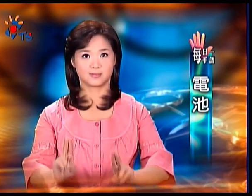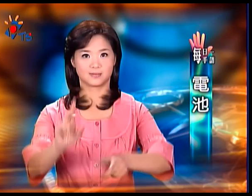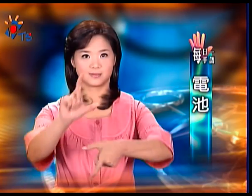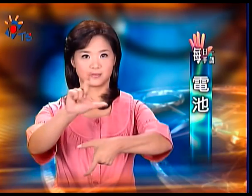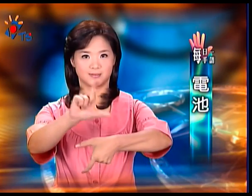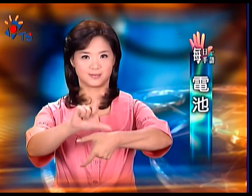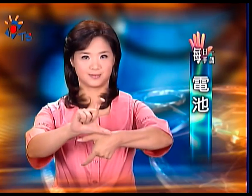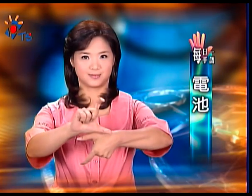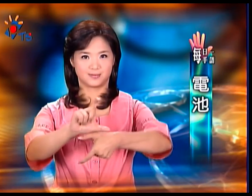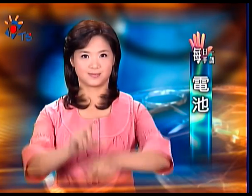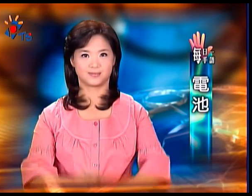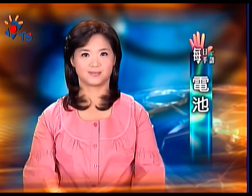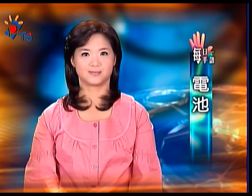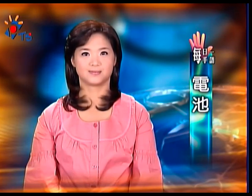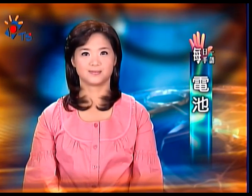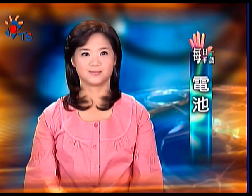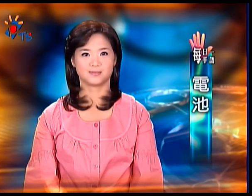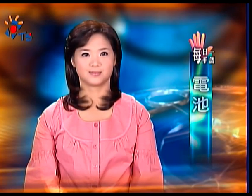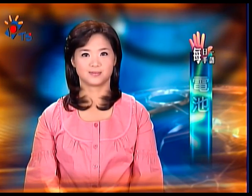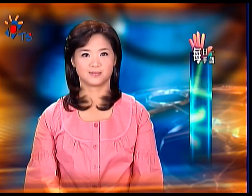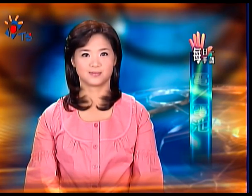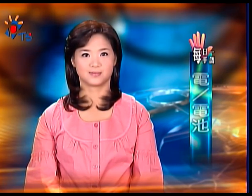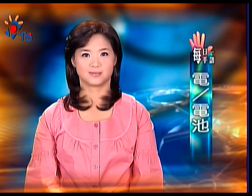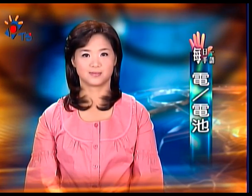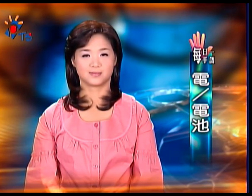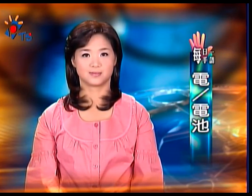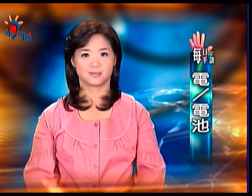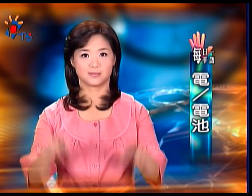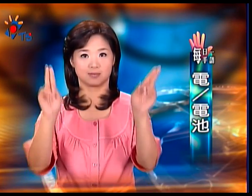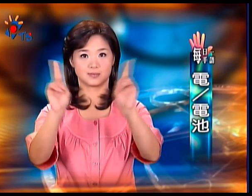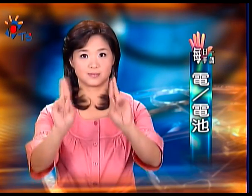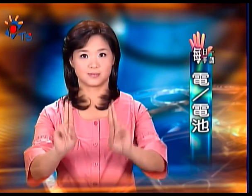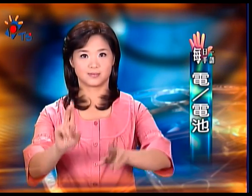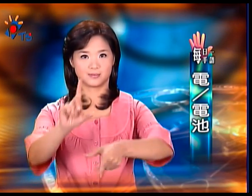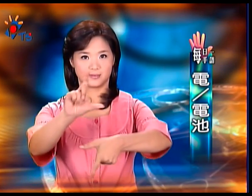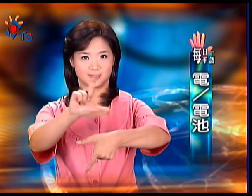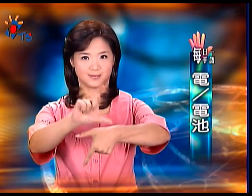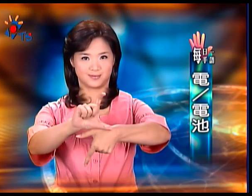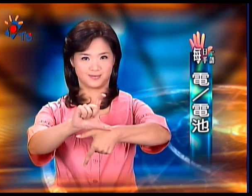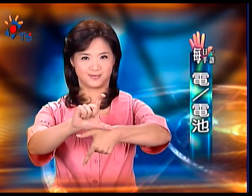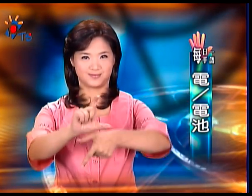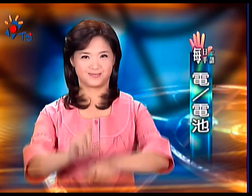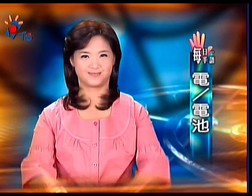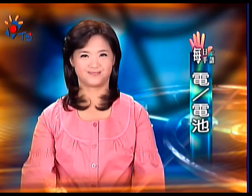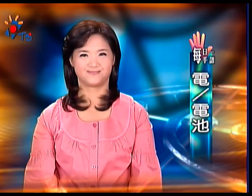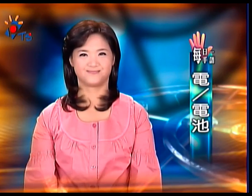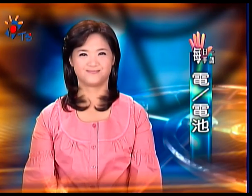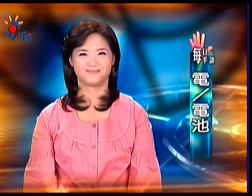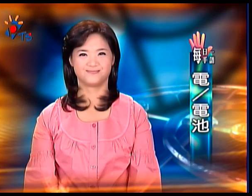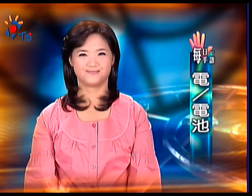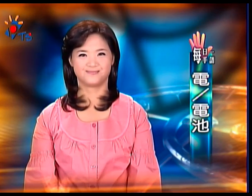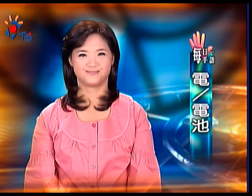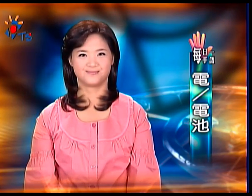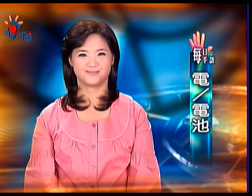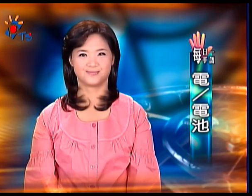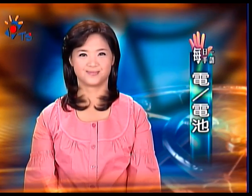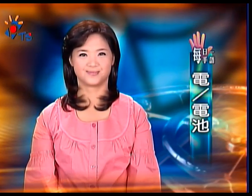电手语。之后再用双手六十的手型做出电池相接的样子来代表电池的笔法。